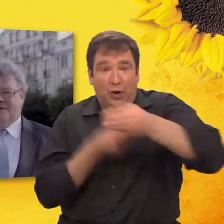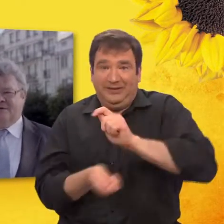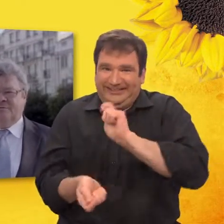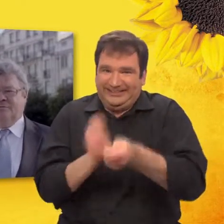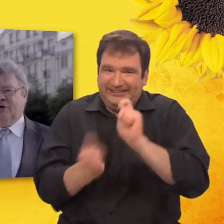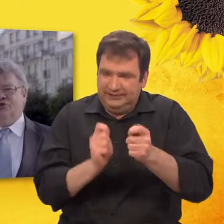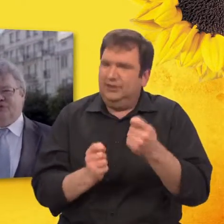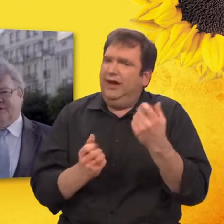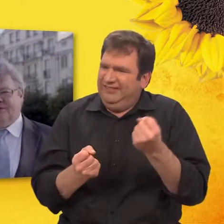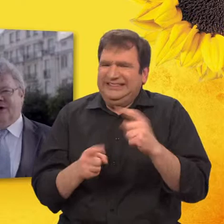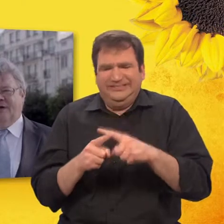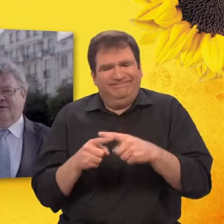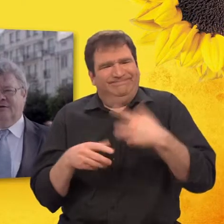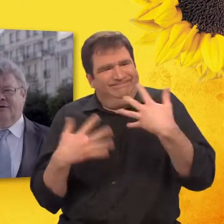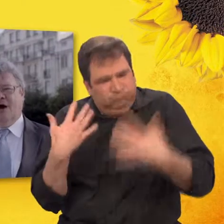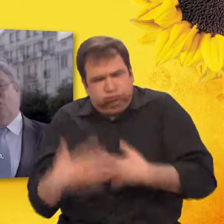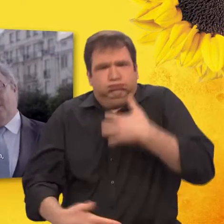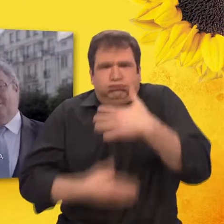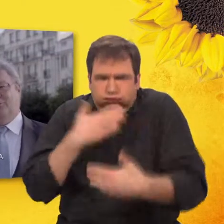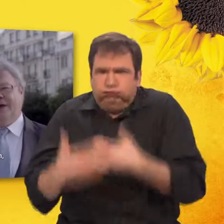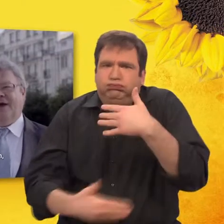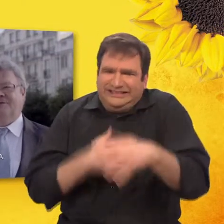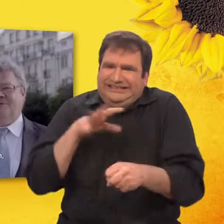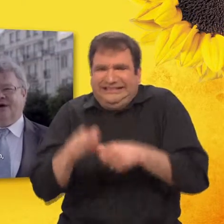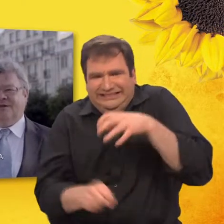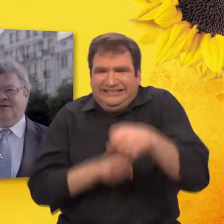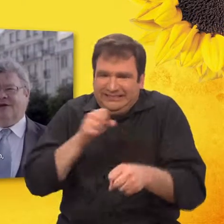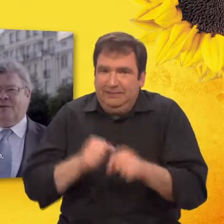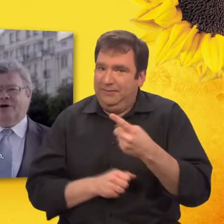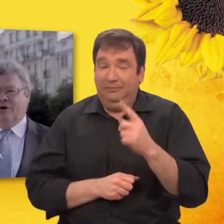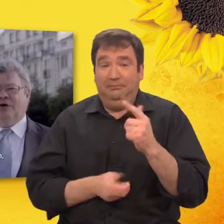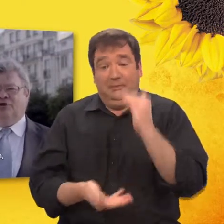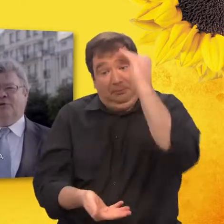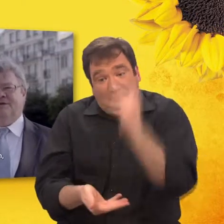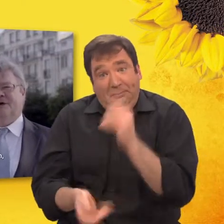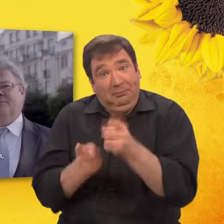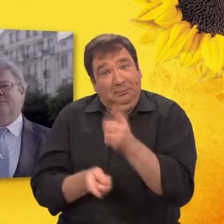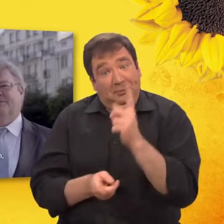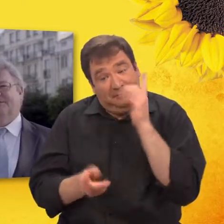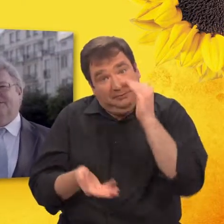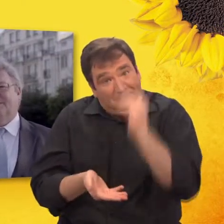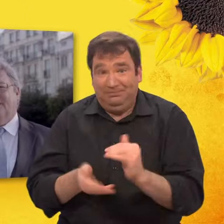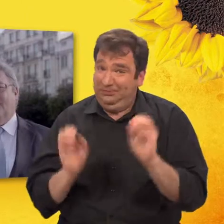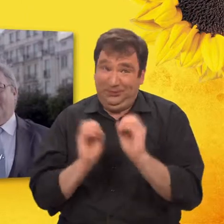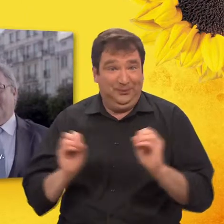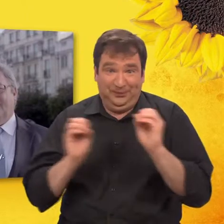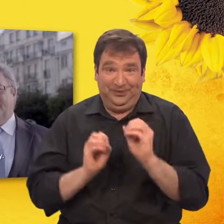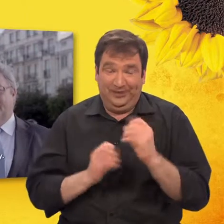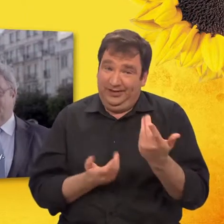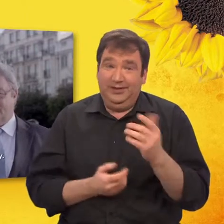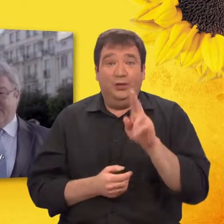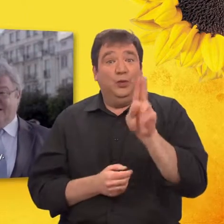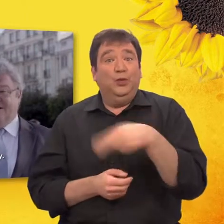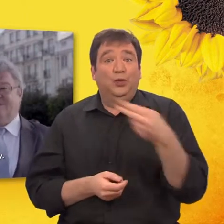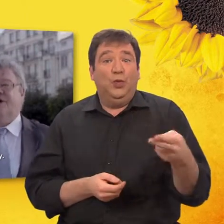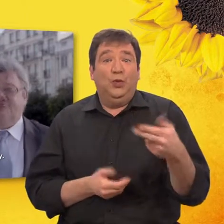anzupacken hatte, mit allen Schwierigkeiten, auch allen Ungerechtigkeiten, die dabei eine Rolle gespielt haben, haben wir